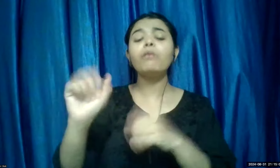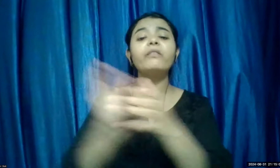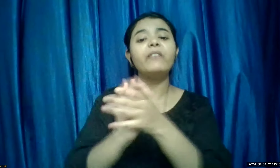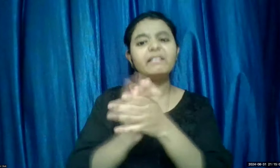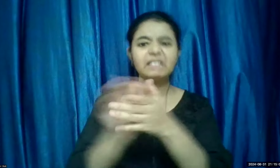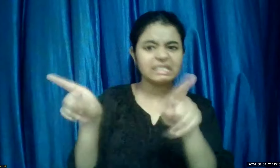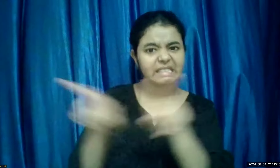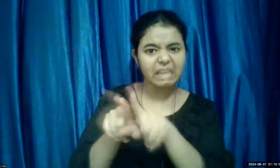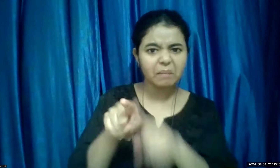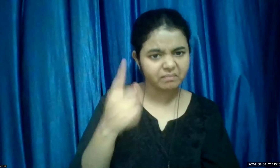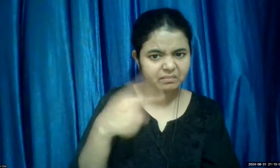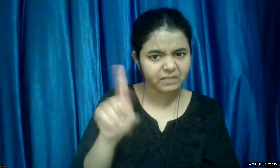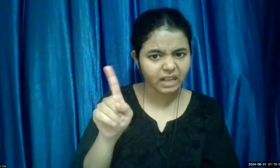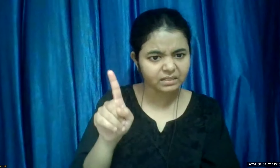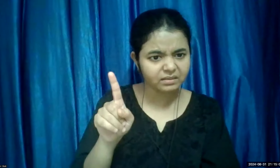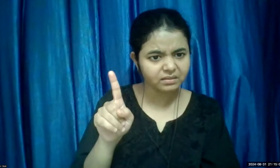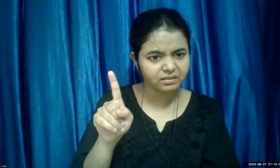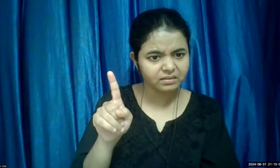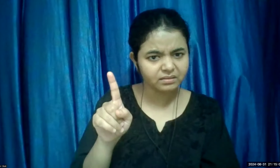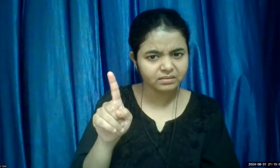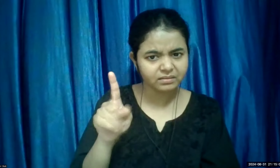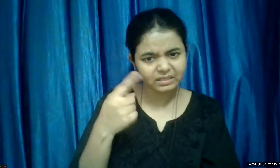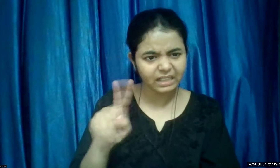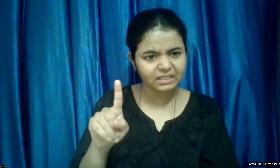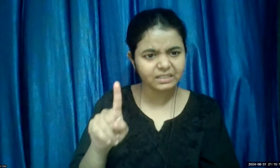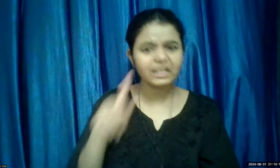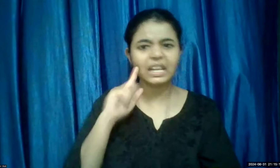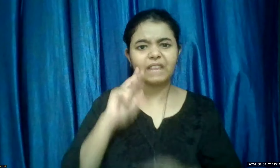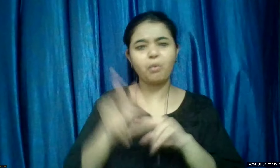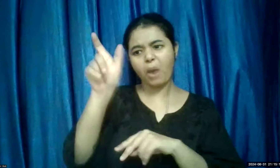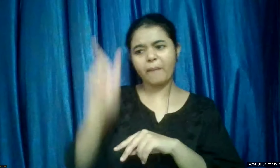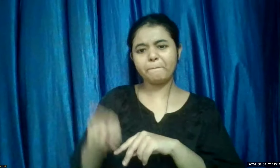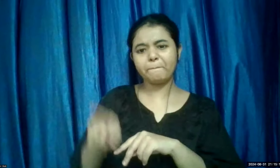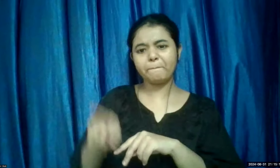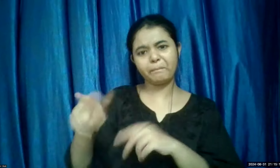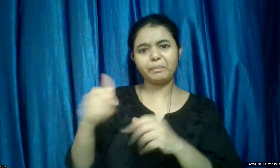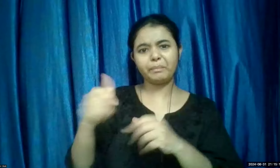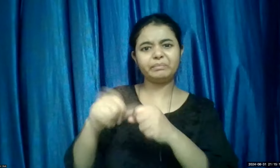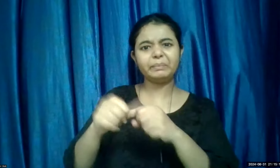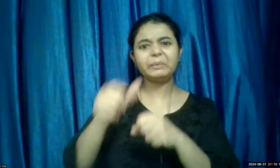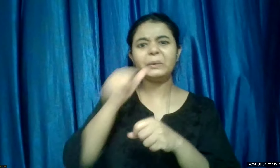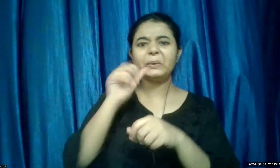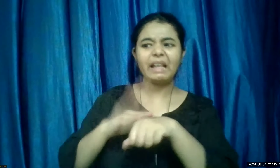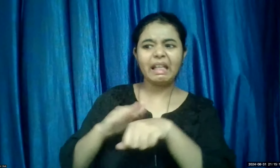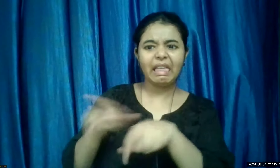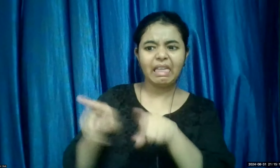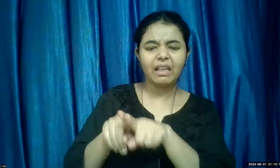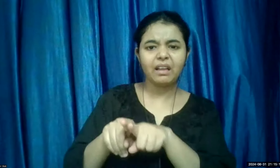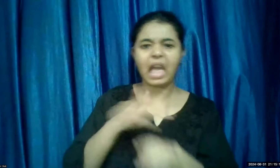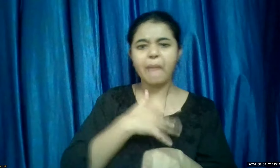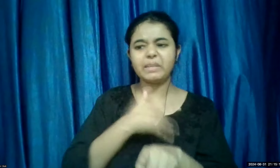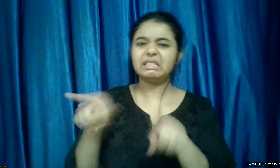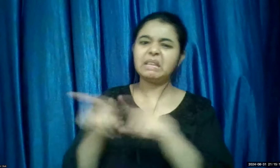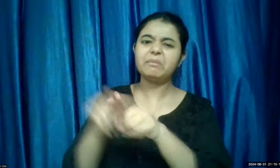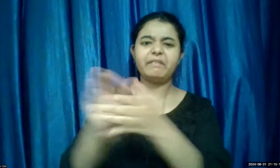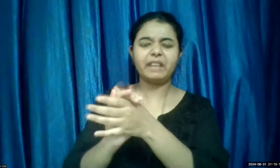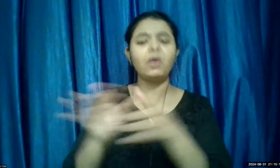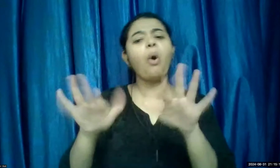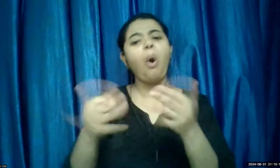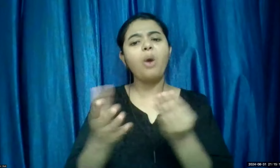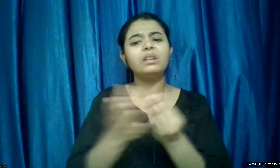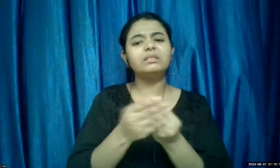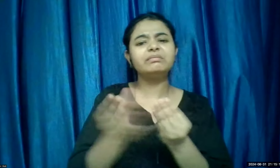उसकी जो संगति होगी वो शराबियों की संगति होगी, सब साथ में बैठ के शराब पियेंगे। ऐसे ही जो जुआ खेलते हैं